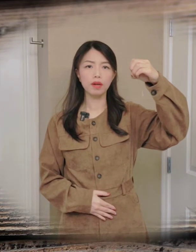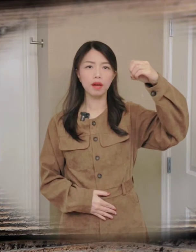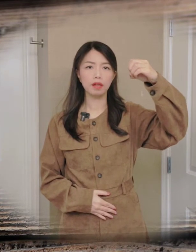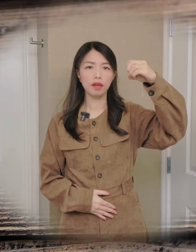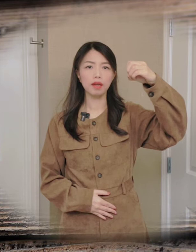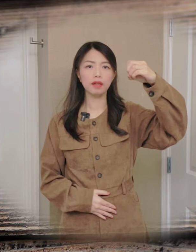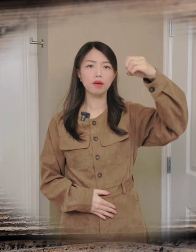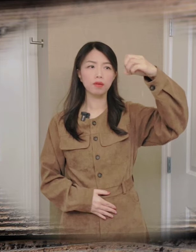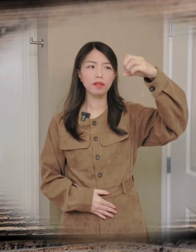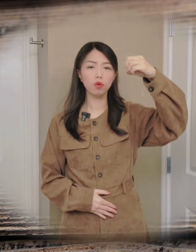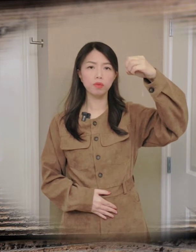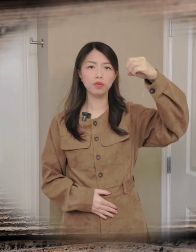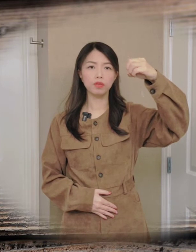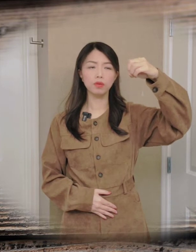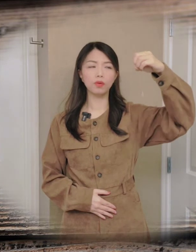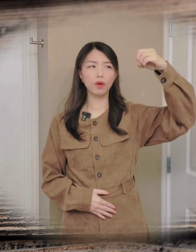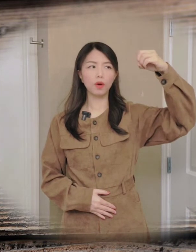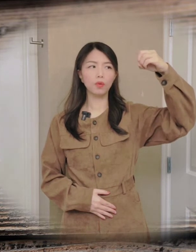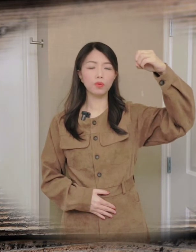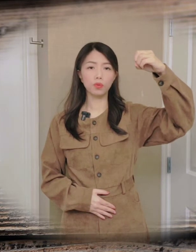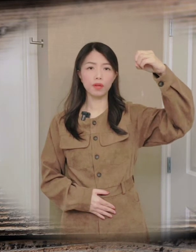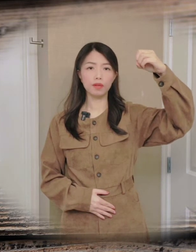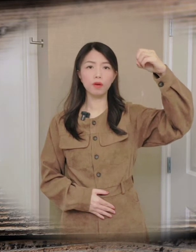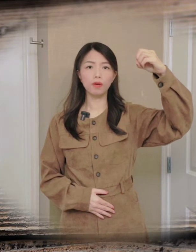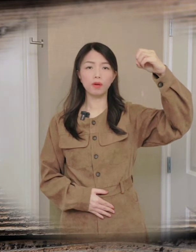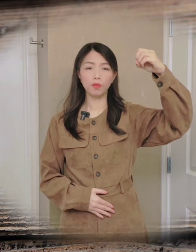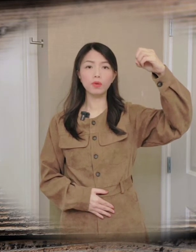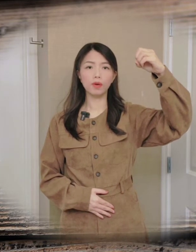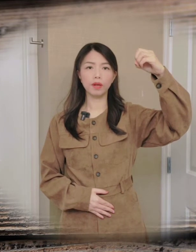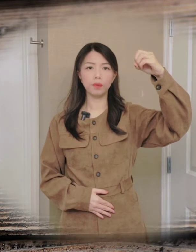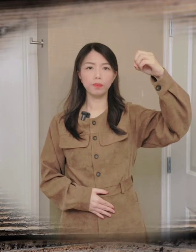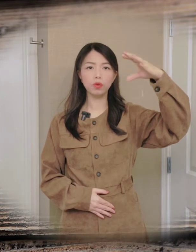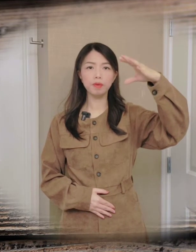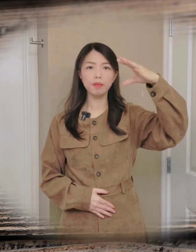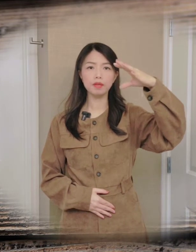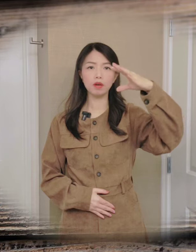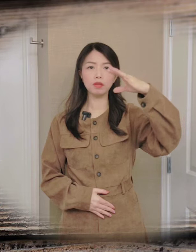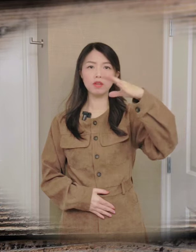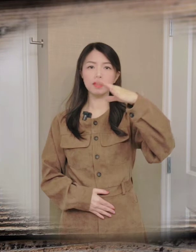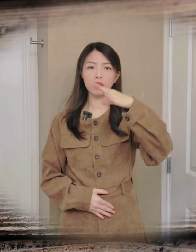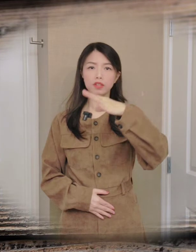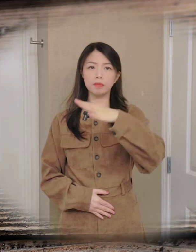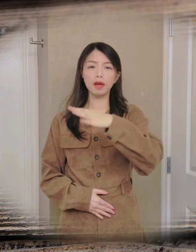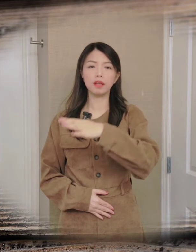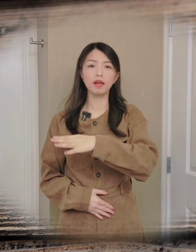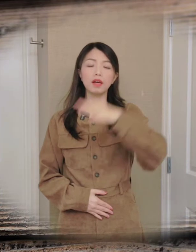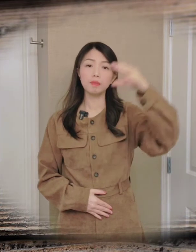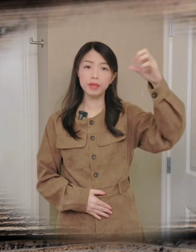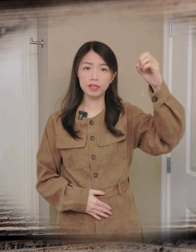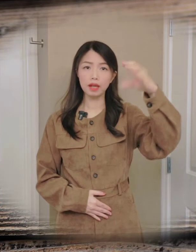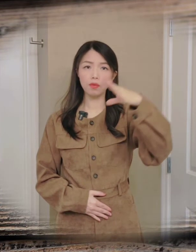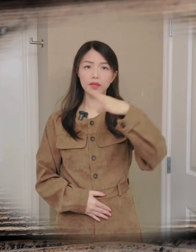손등이 위를 향하게 해서 살짝 오므려 주시고 오른쪽 위에서 왼쪽 아래로 손을 피면서 천천히